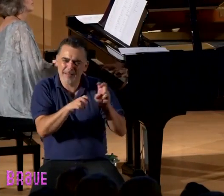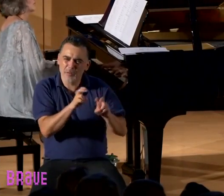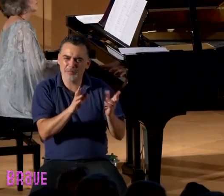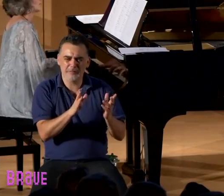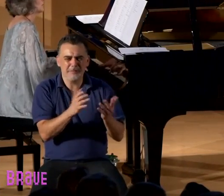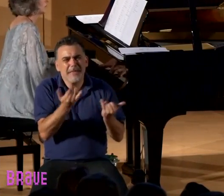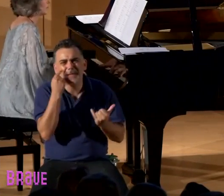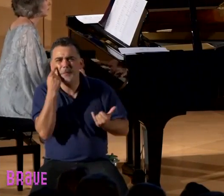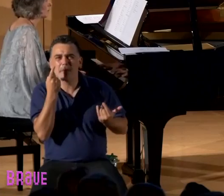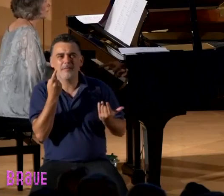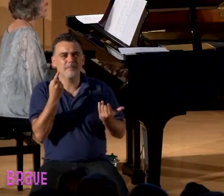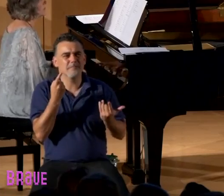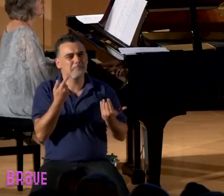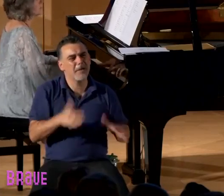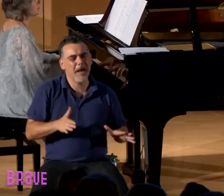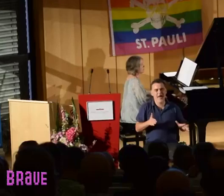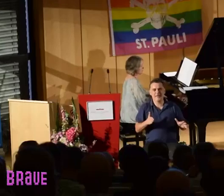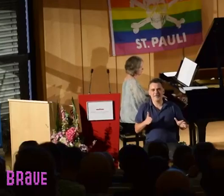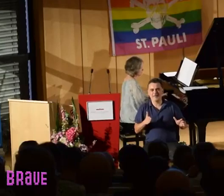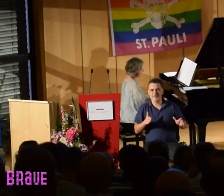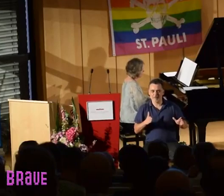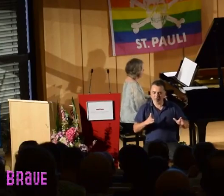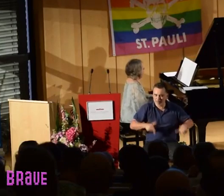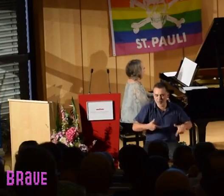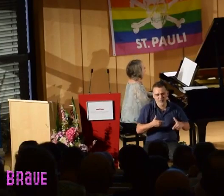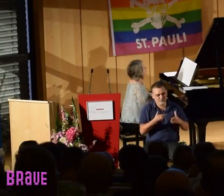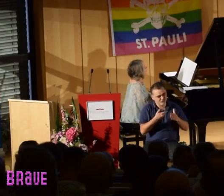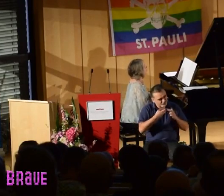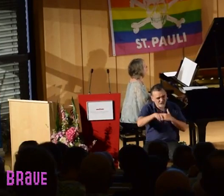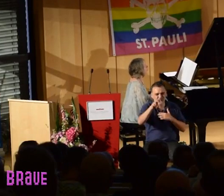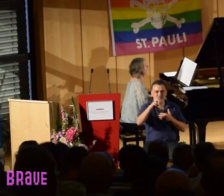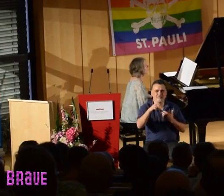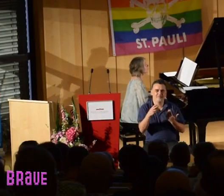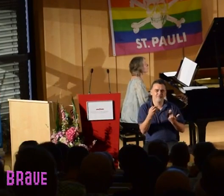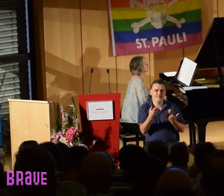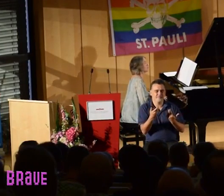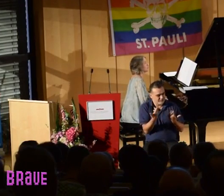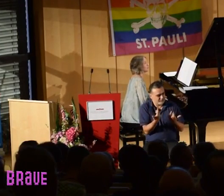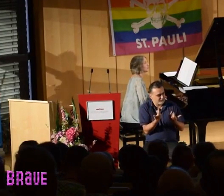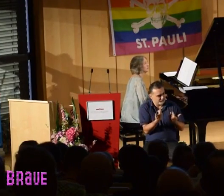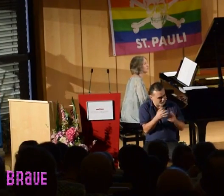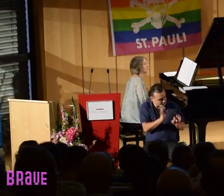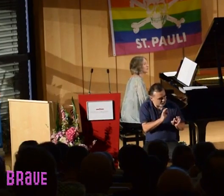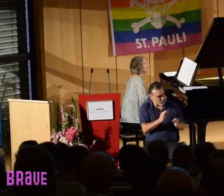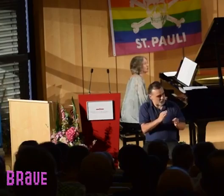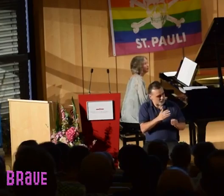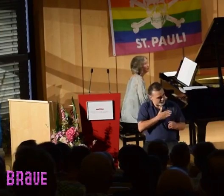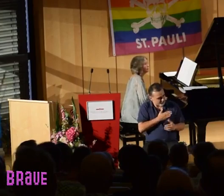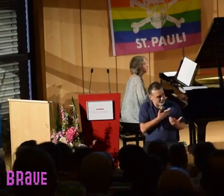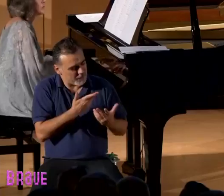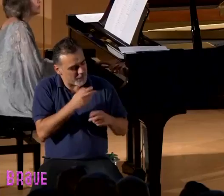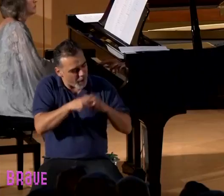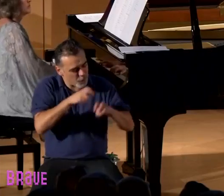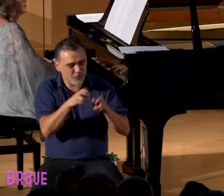im Augenblick bereit, davon zu gehen. Das ist es wert. Lieb dein